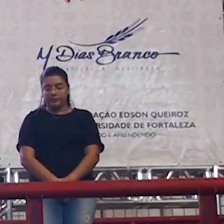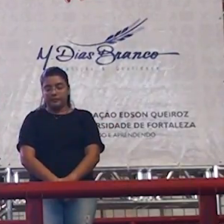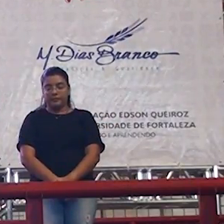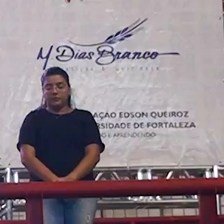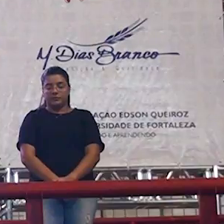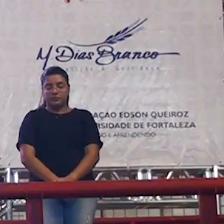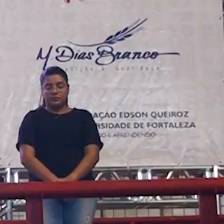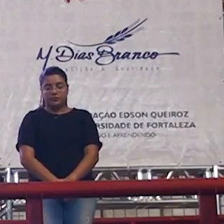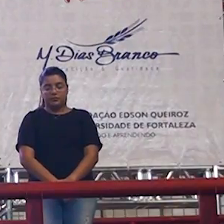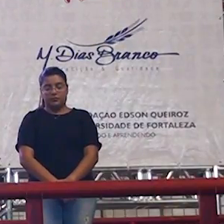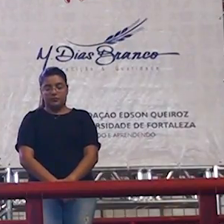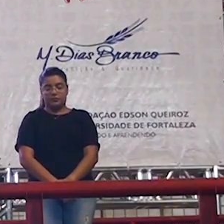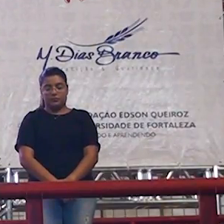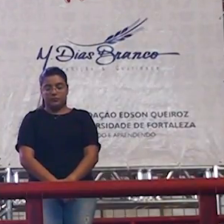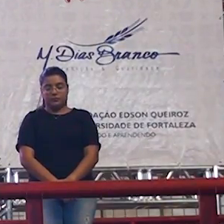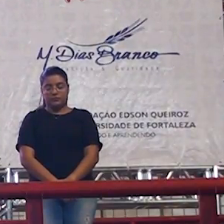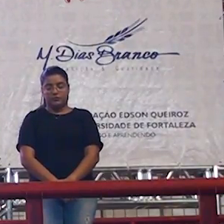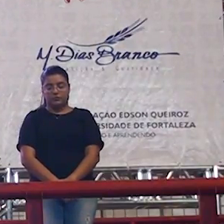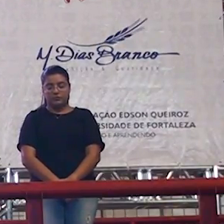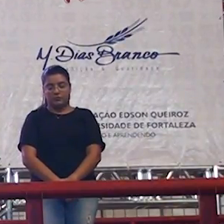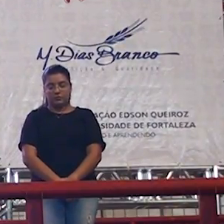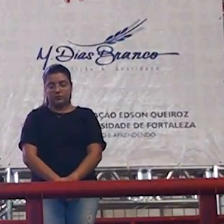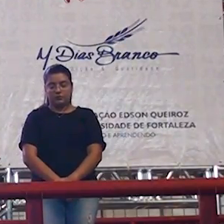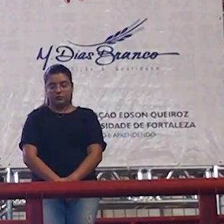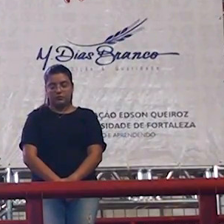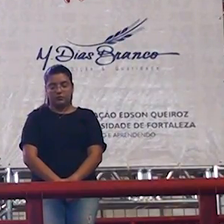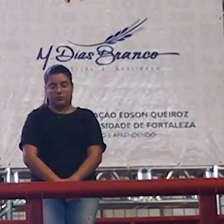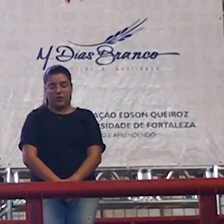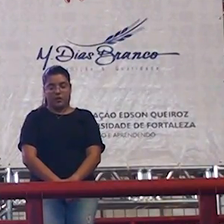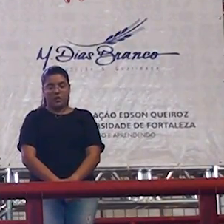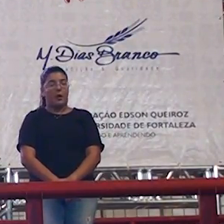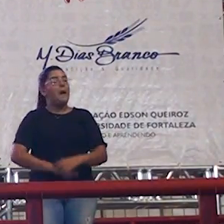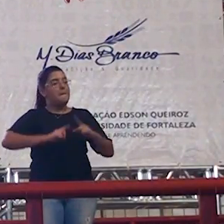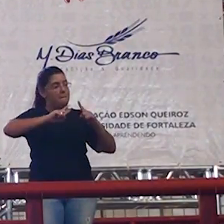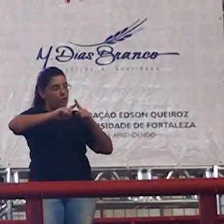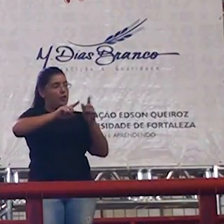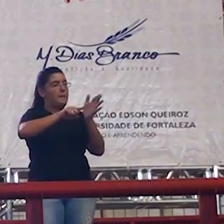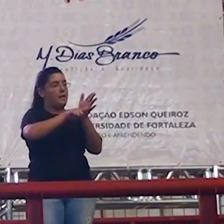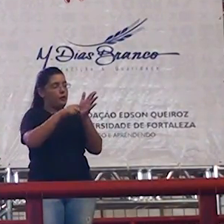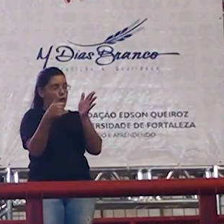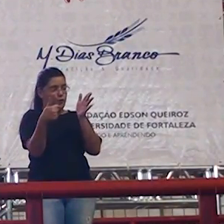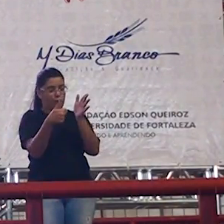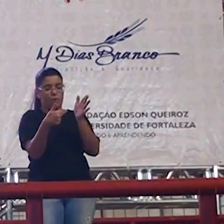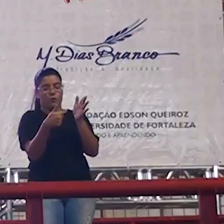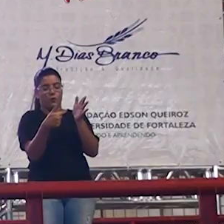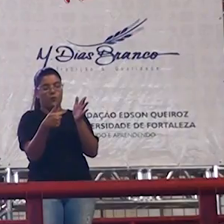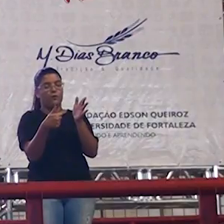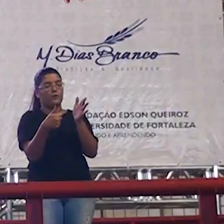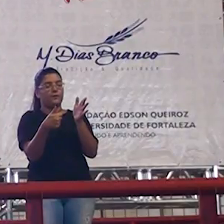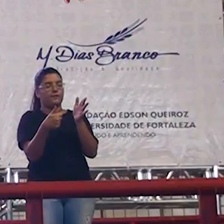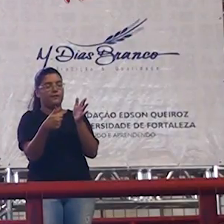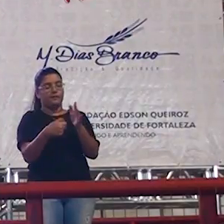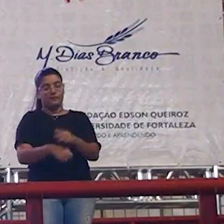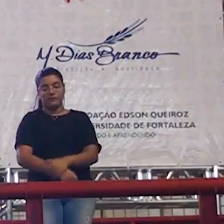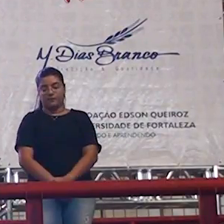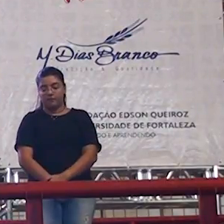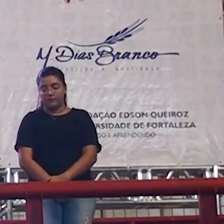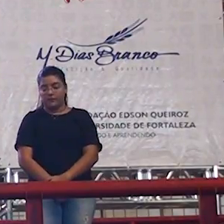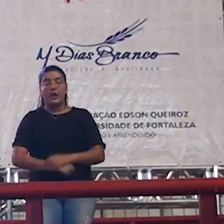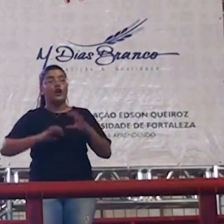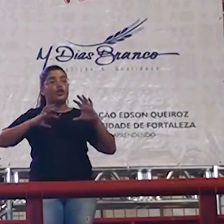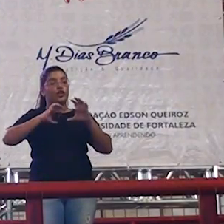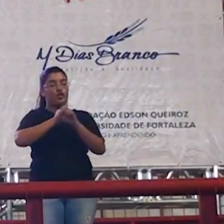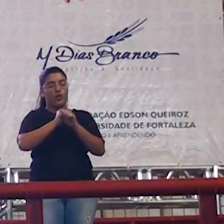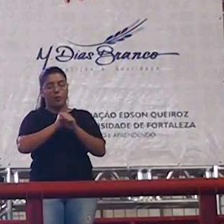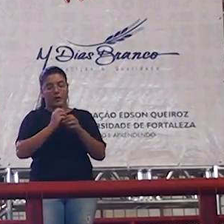equação 2 por menos 1. E multipliquei também a equação 3 por menos 1. E agora eu vou somar